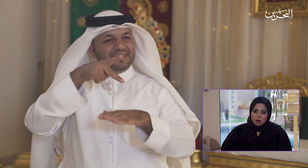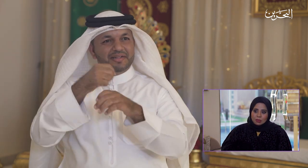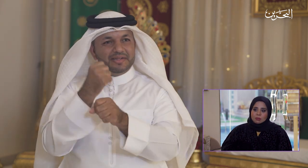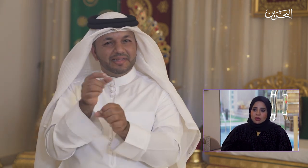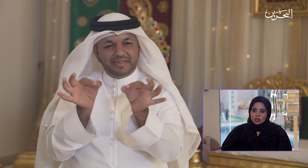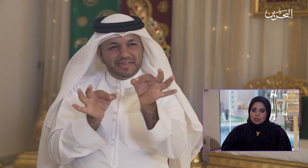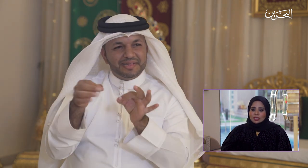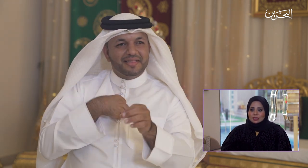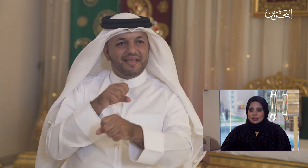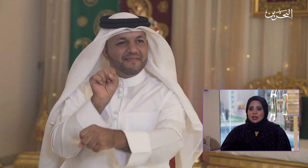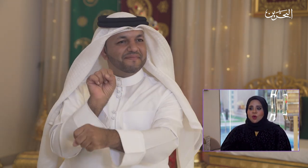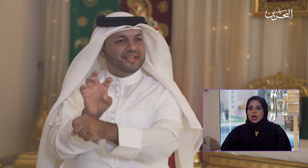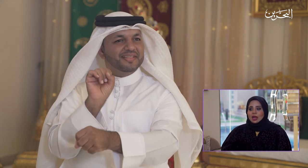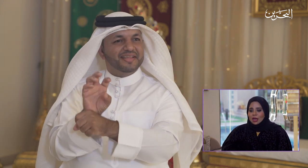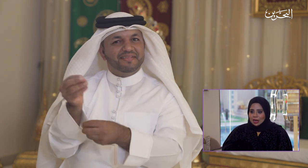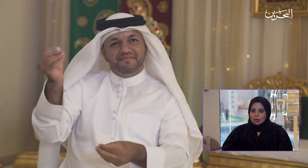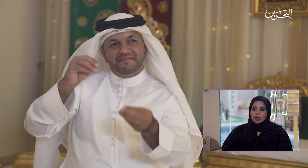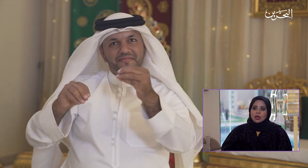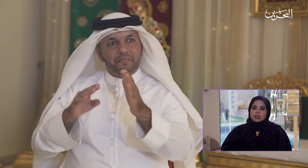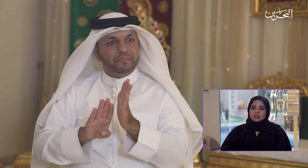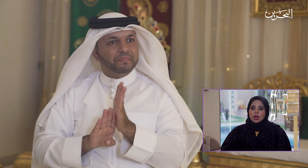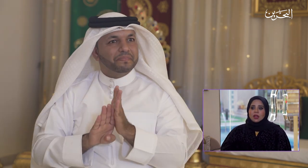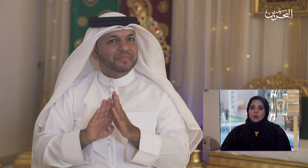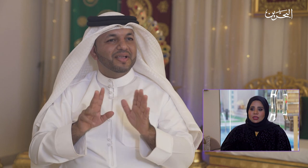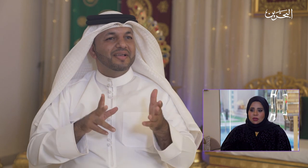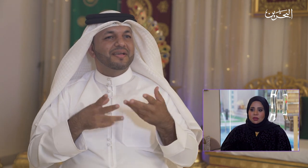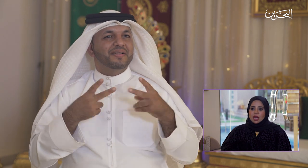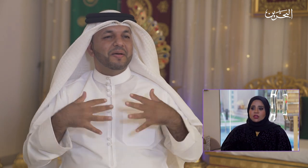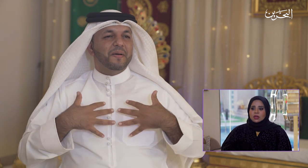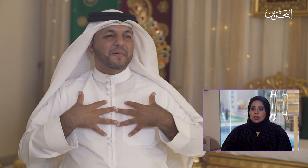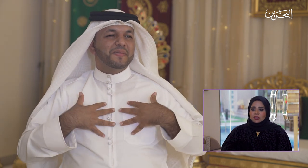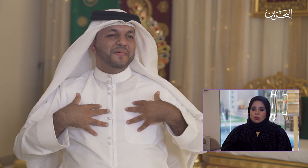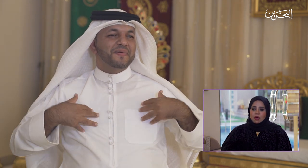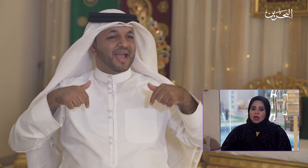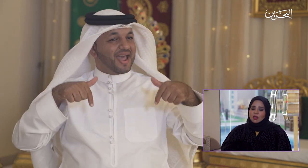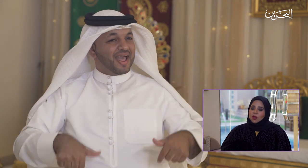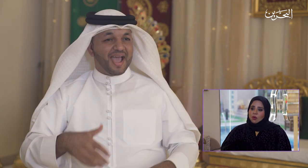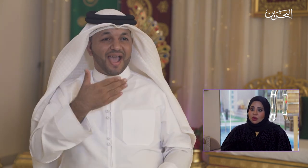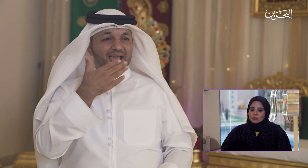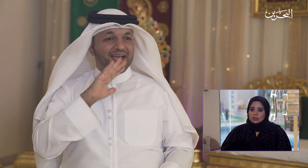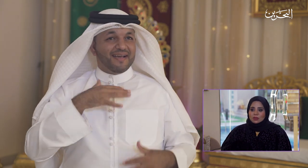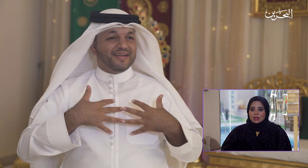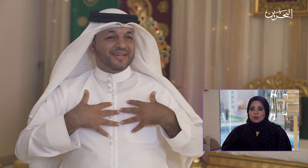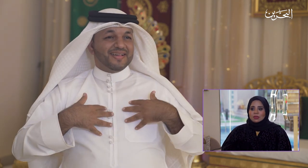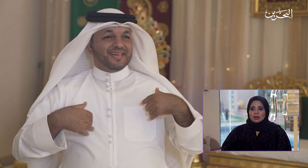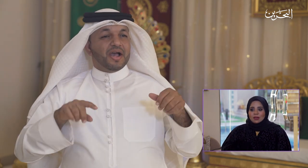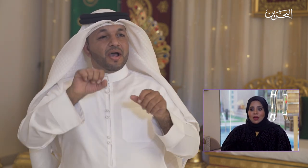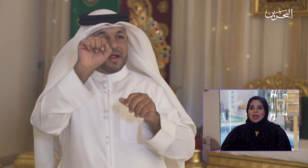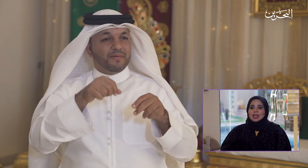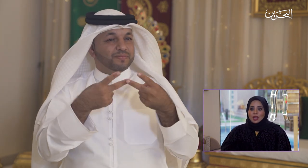عامل من الجالية الهندية أنه علمه لغة الإشارة أنه يساعده علشان ينسق معه، فهو وايد مستانس الحمد لله أنه